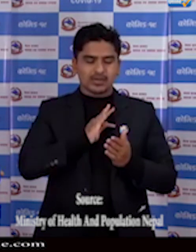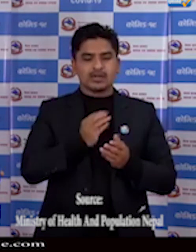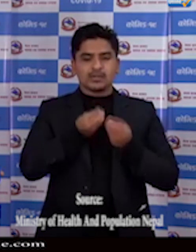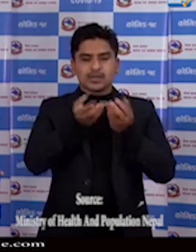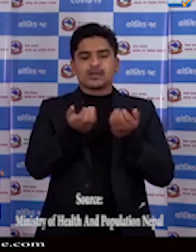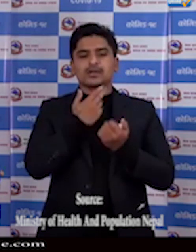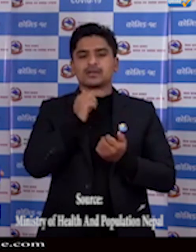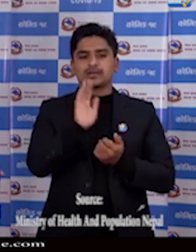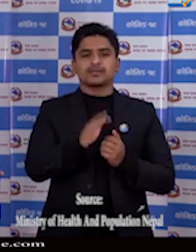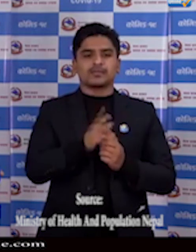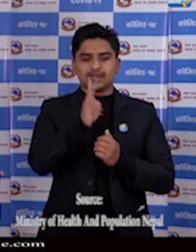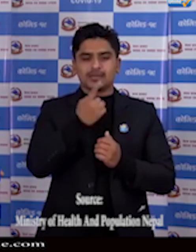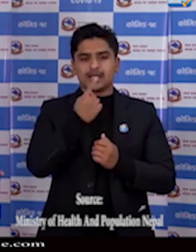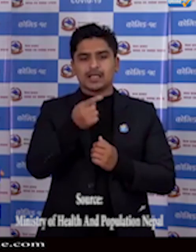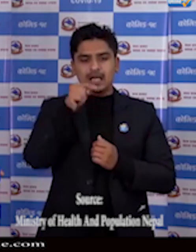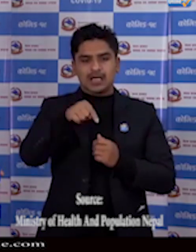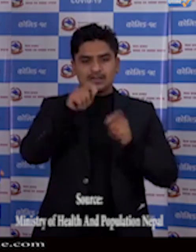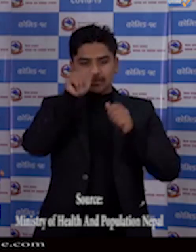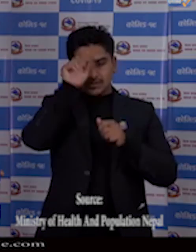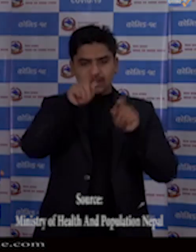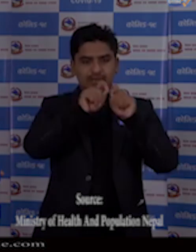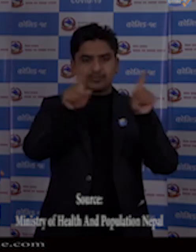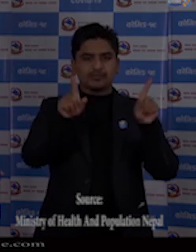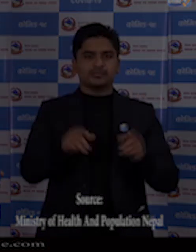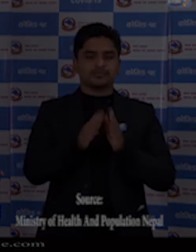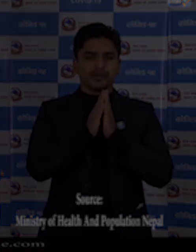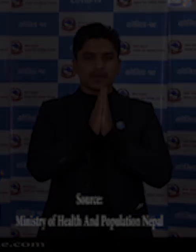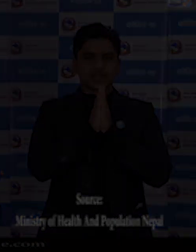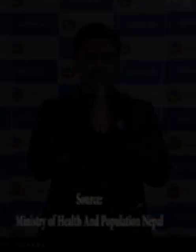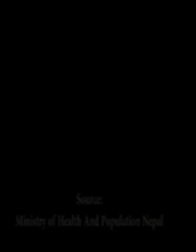समवेदना हामी व्यक्त गर्दछौँ यति भन्दै म आजको अपडेट यहीँ अन्त्य गर्छु नमस्कार।